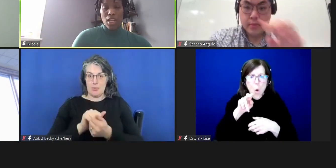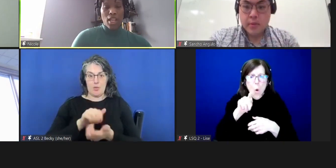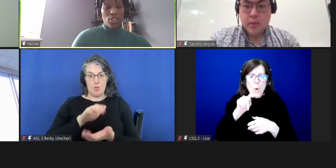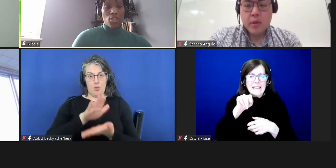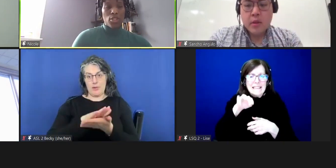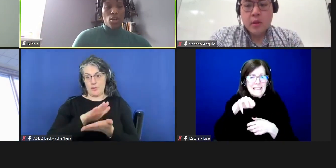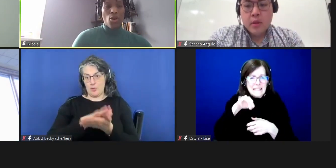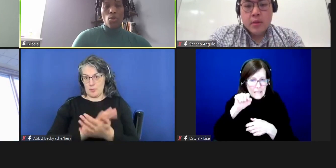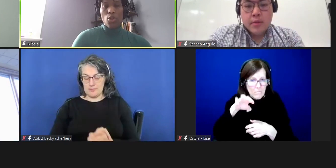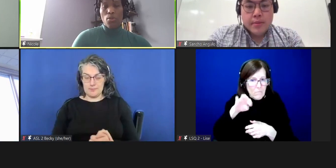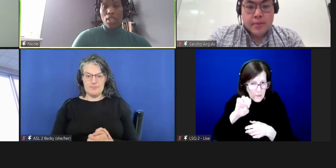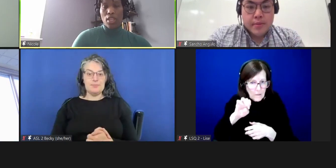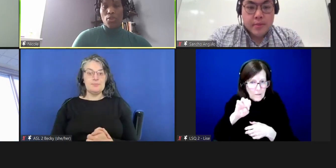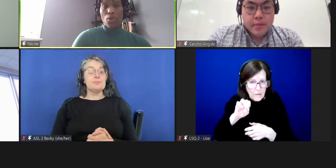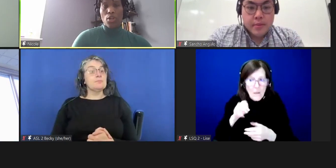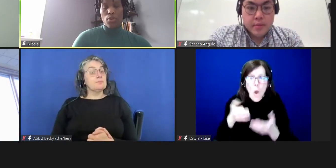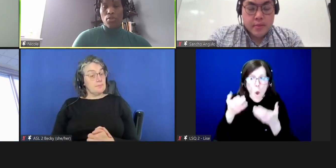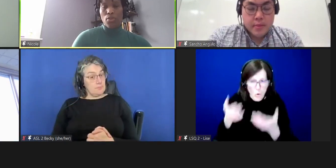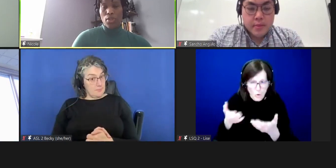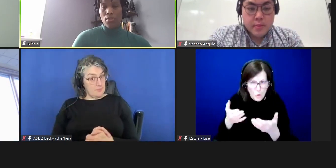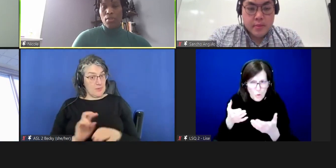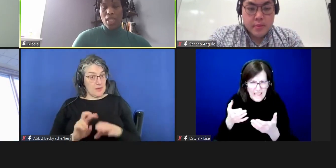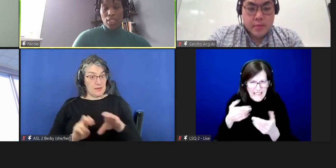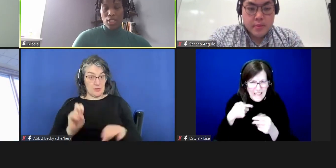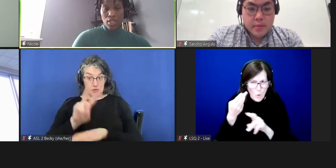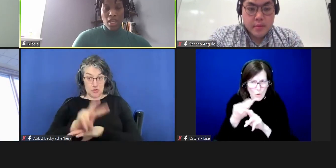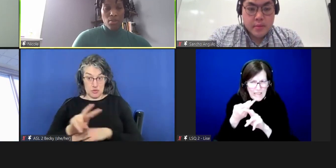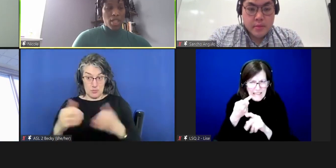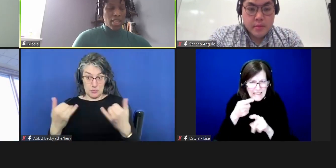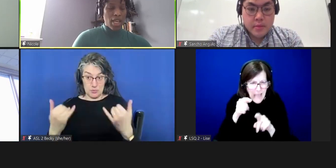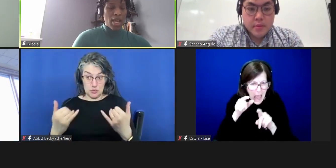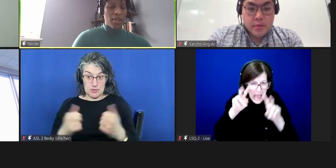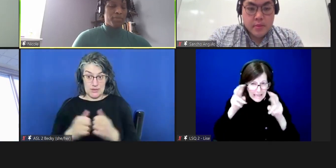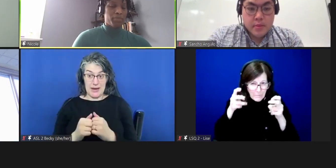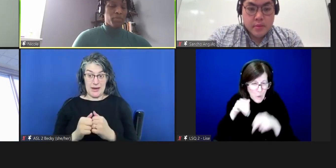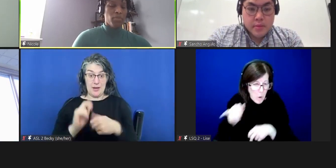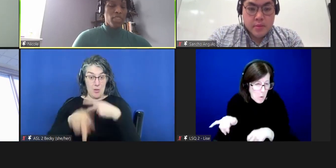enseignant encore moins. En tout cas, c'est ce que je pense.